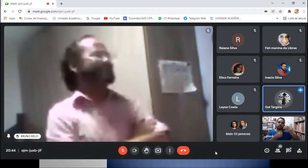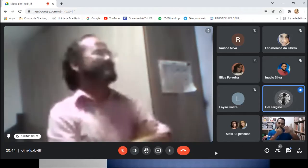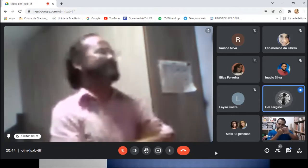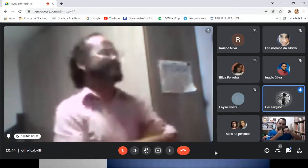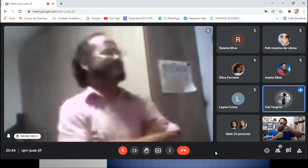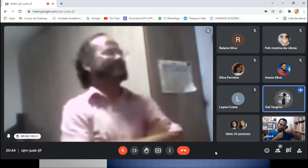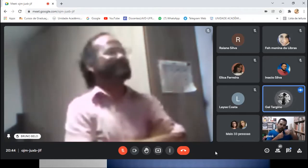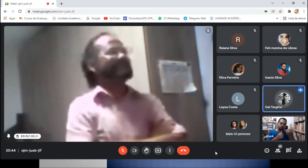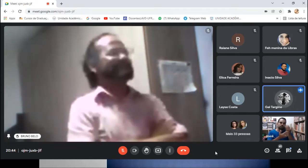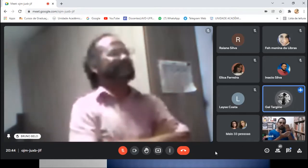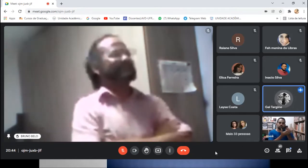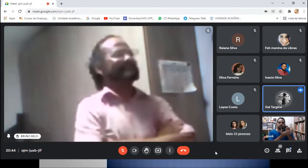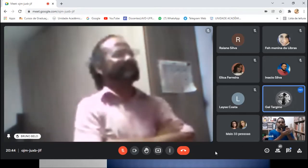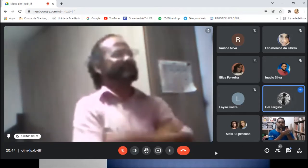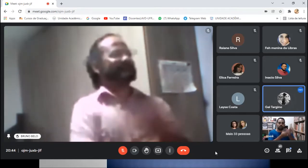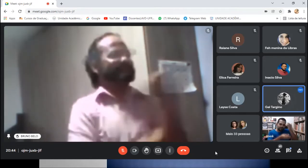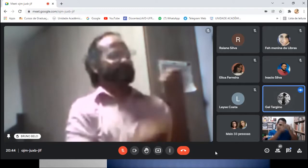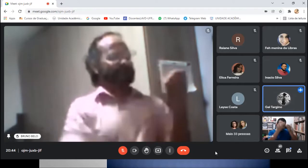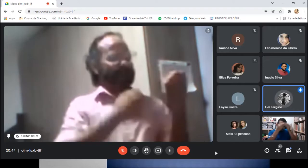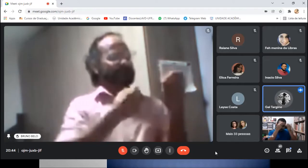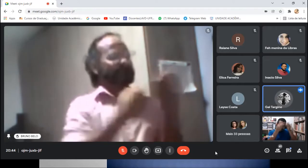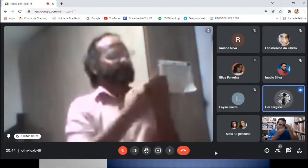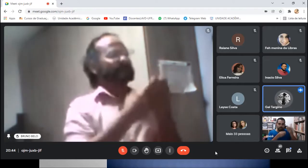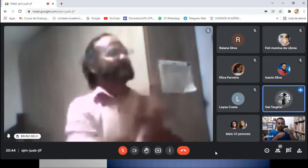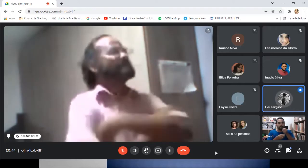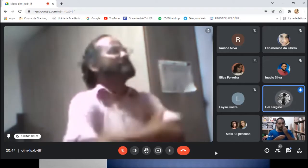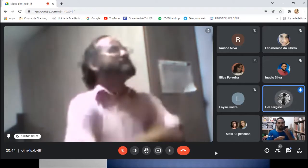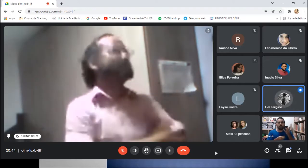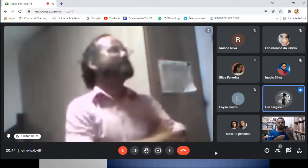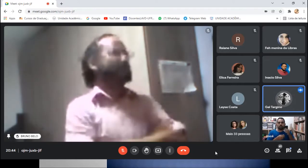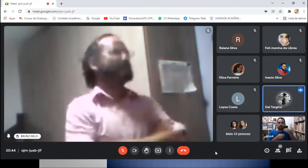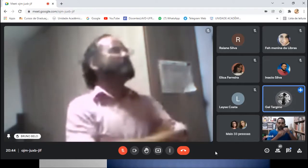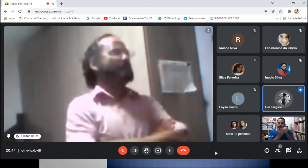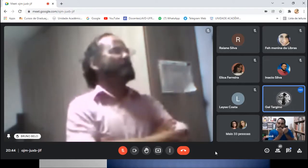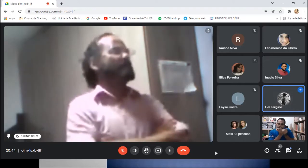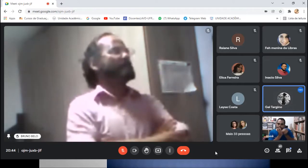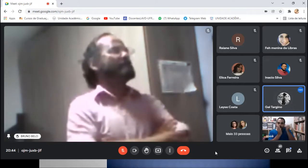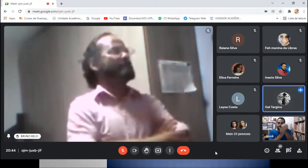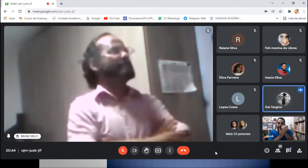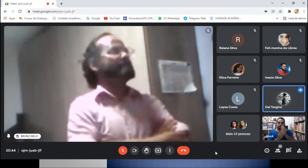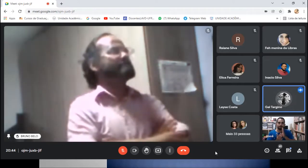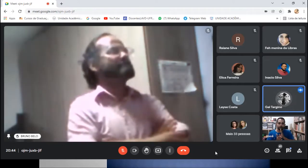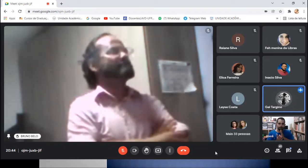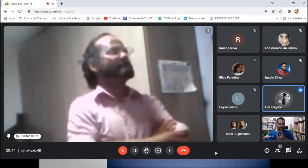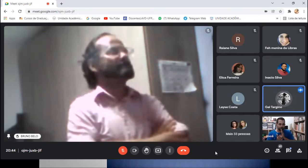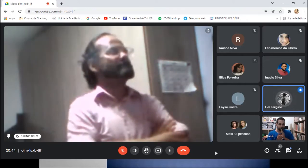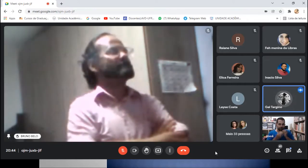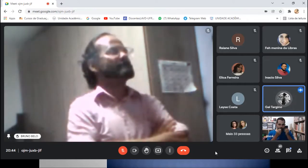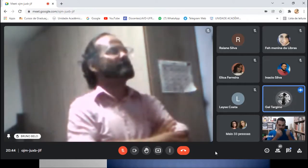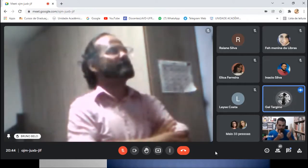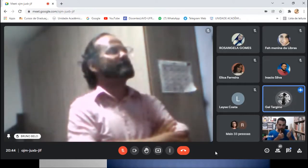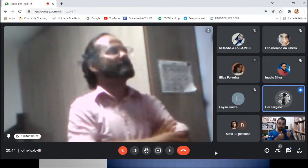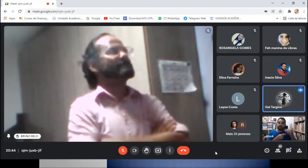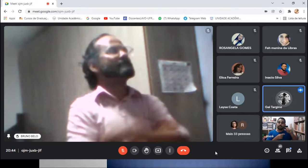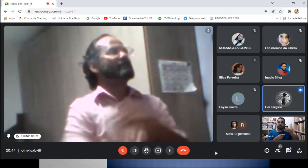de especialização. Aproveita a especialização, vai adquirindo novos conhecimentos, né?